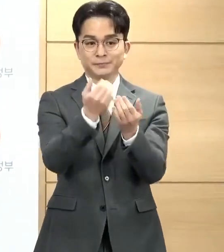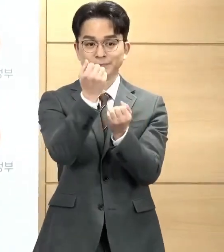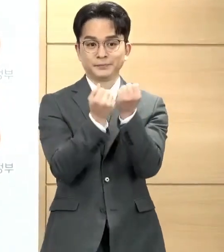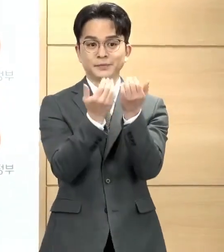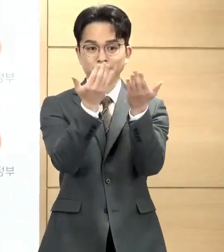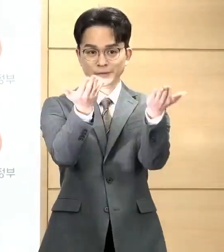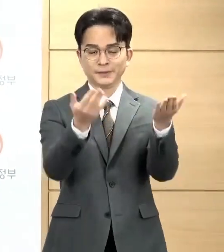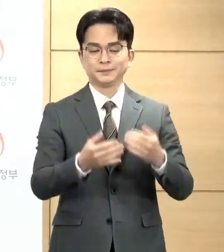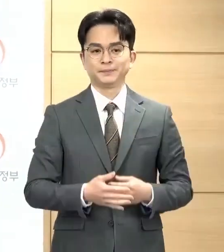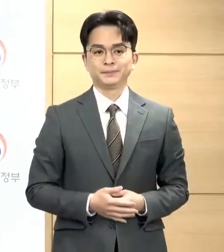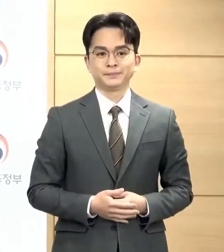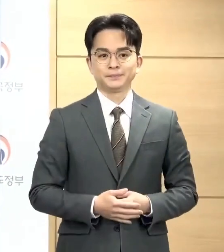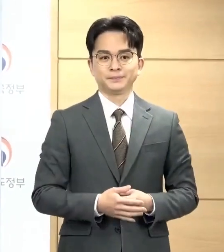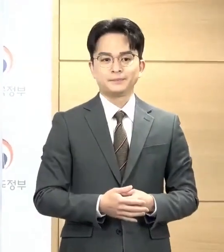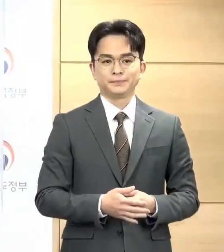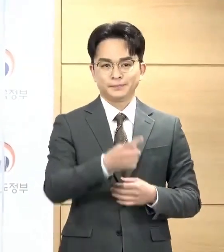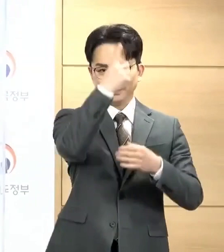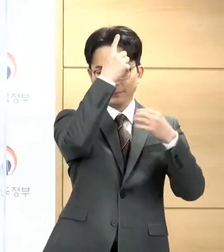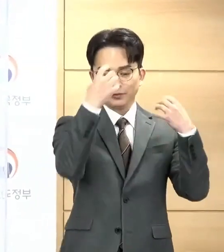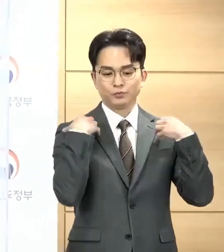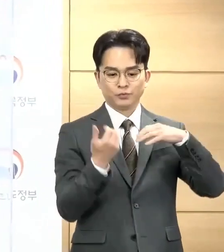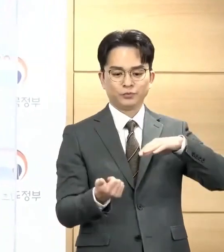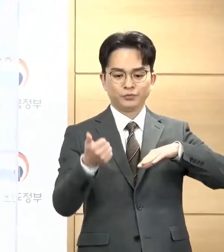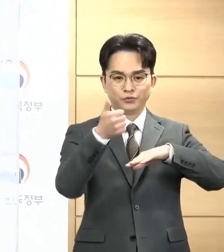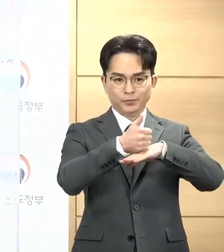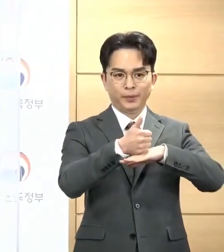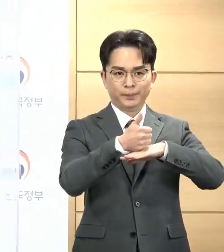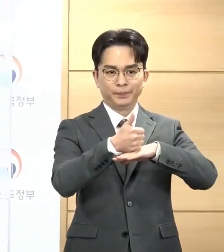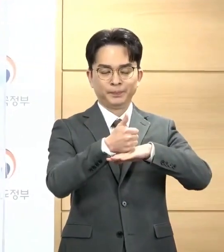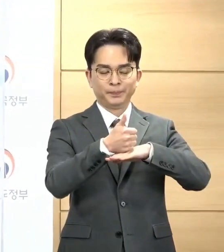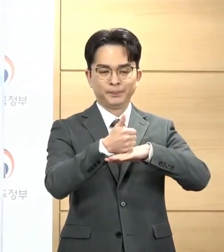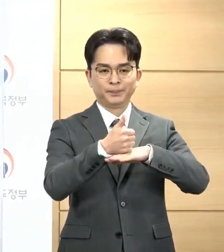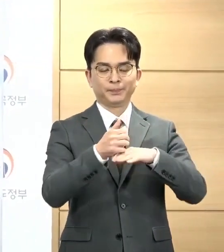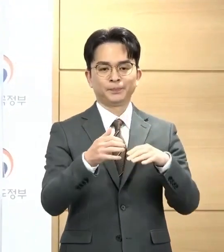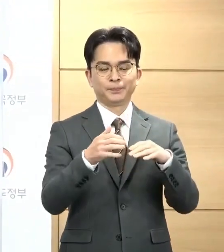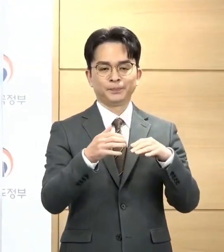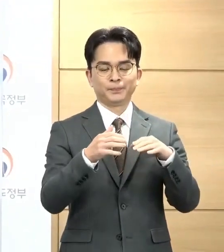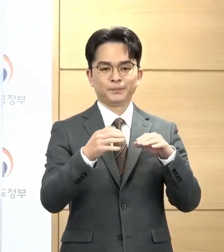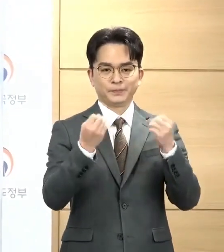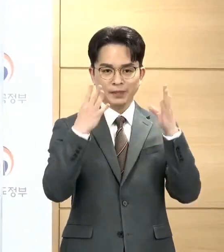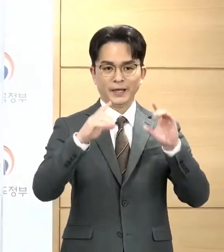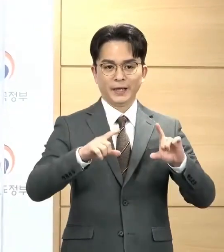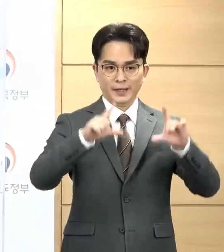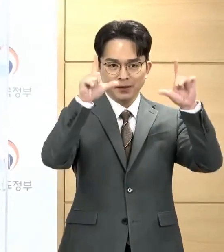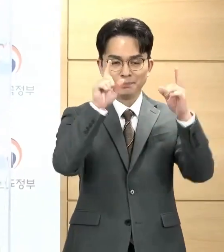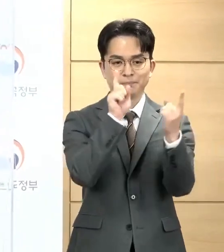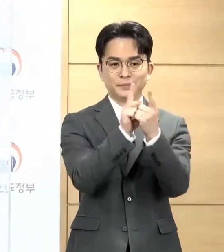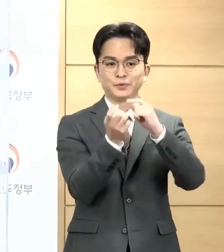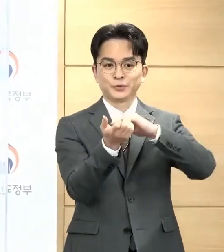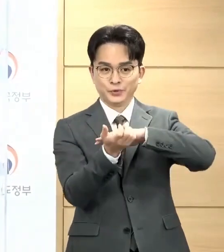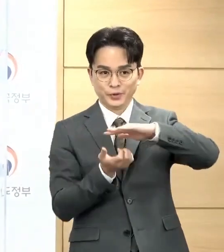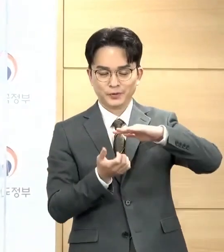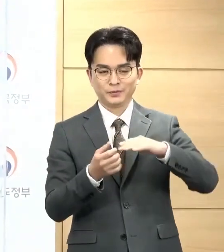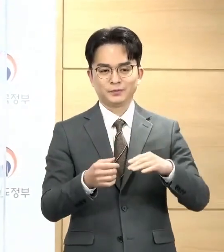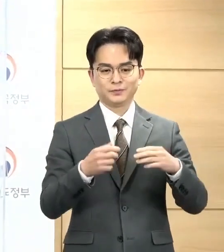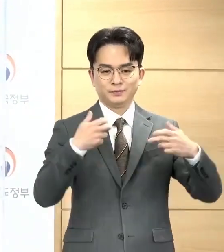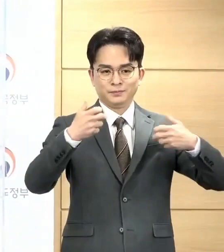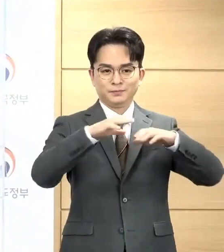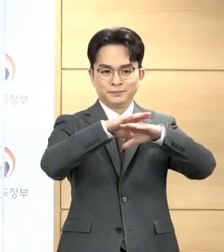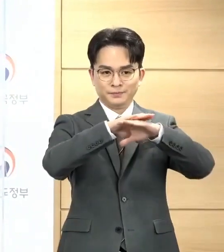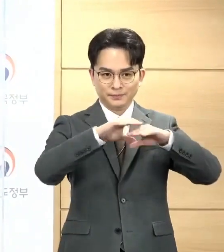정부는 출범 두 번째 해를 맞이하며 화해와 포욕 배려를 통한